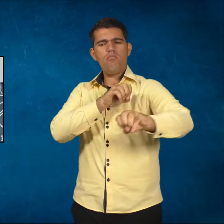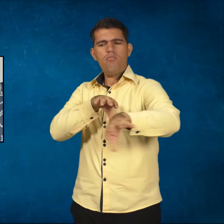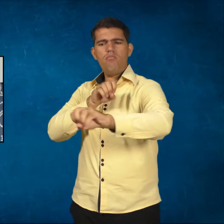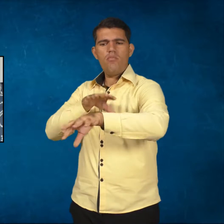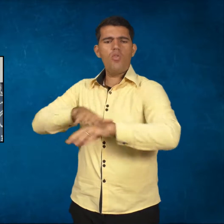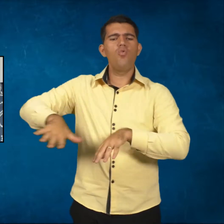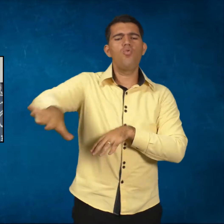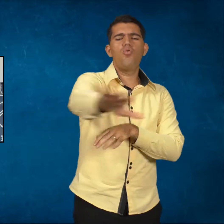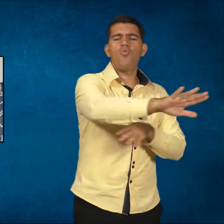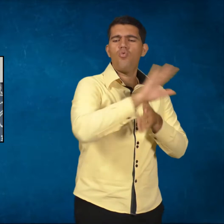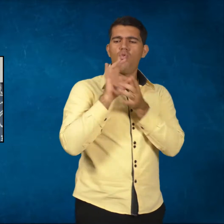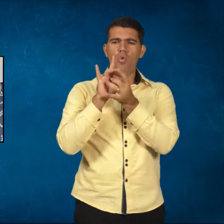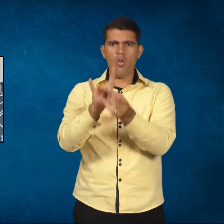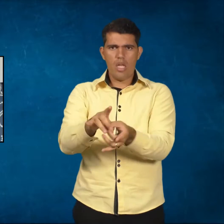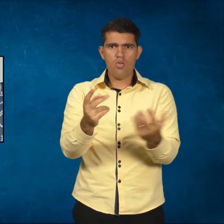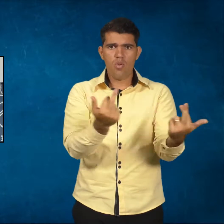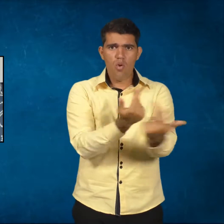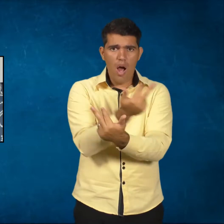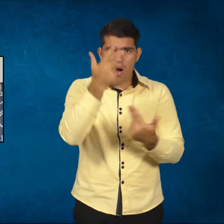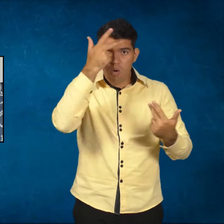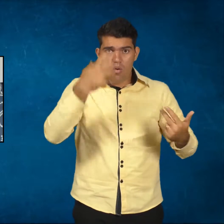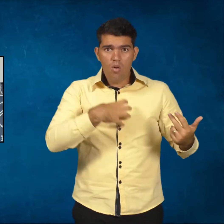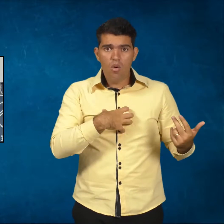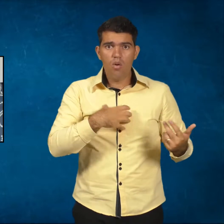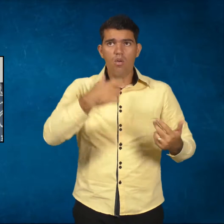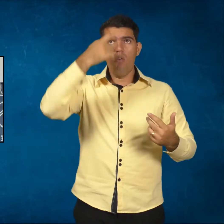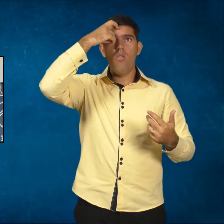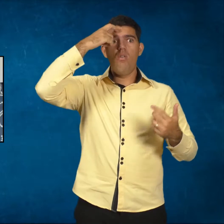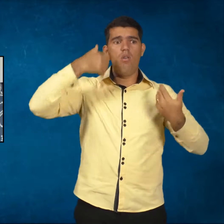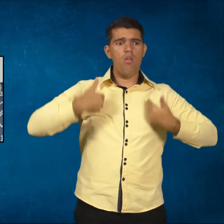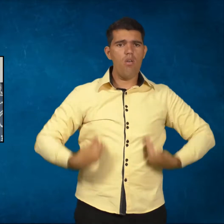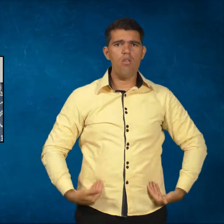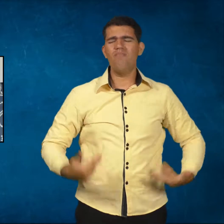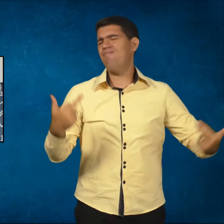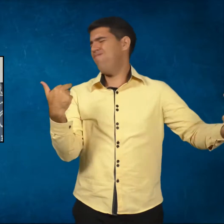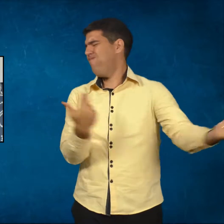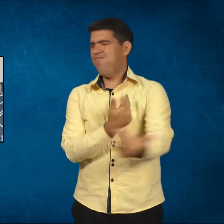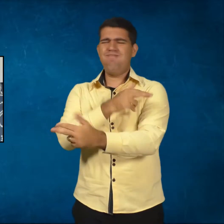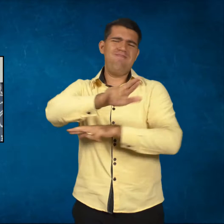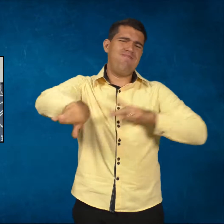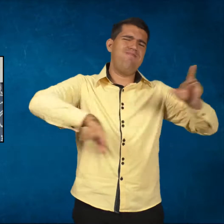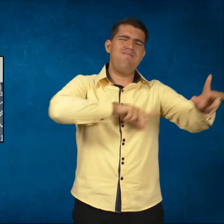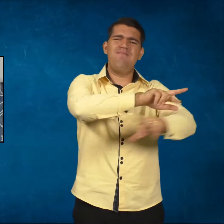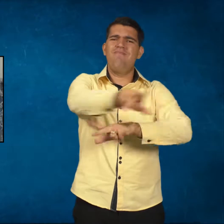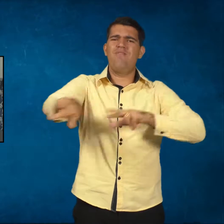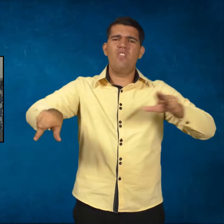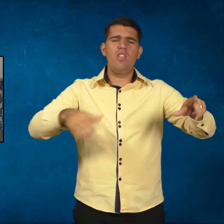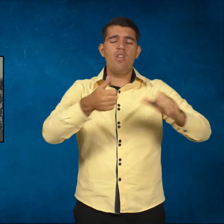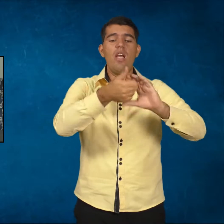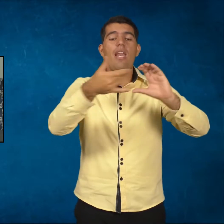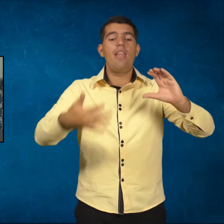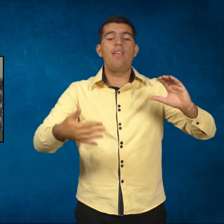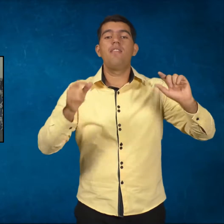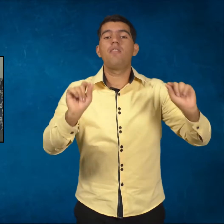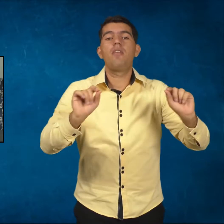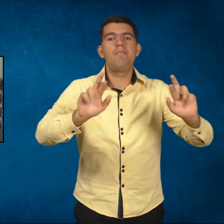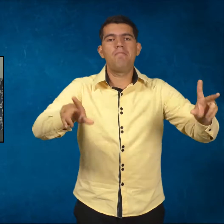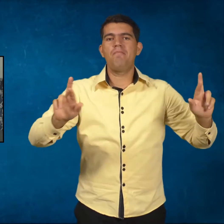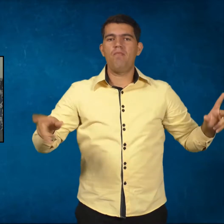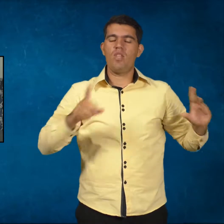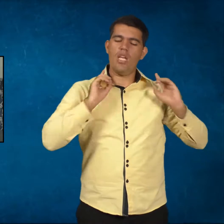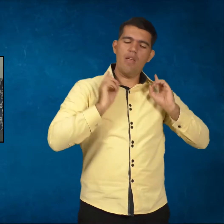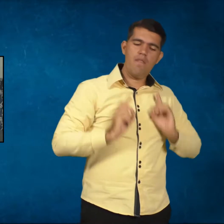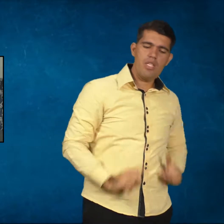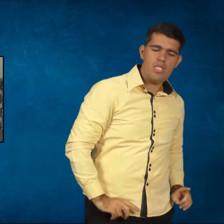em contexto da diversidade. Sejam as características quais for, ou de